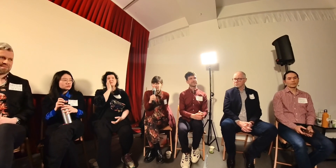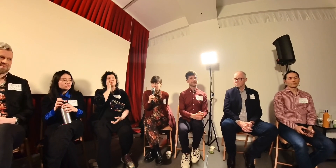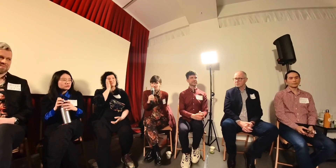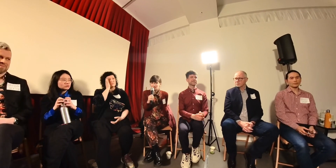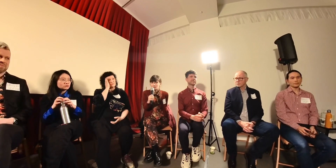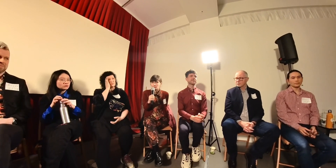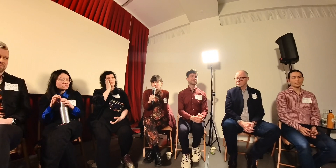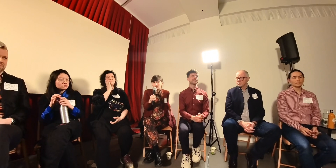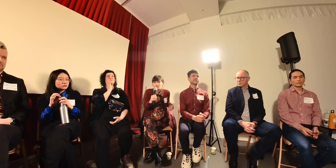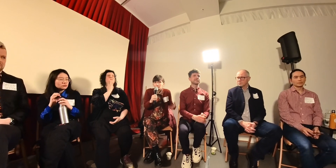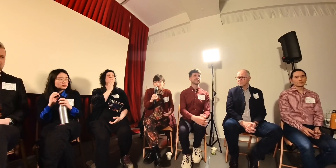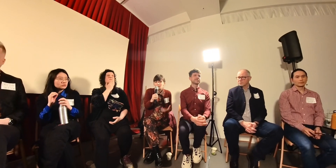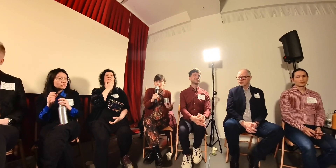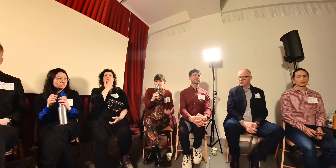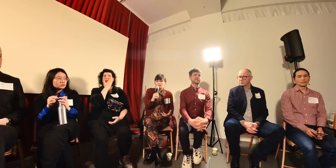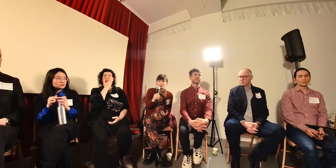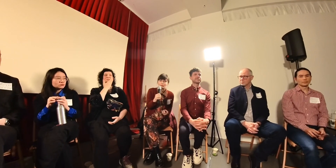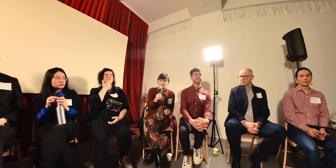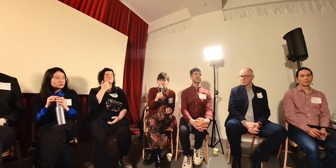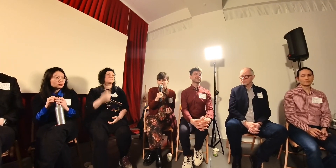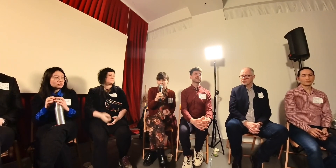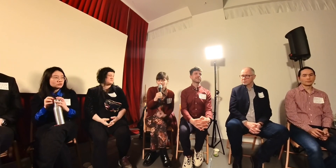zneklidňující, protože my jsme si ten dům na chvilku